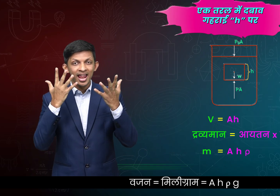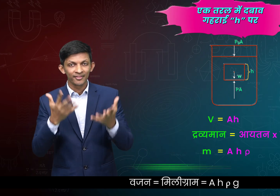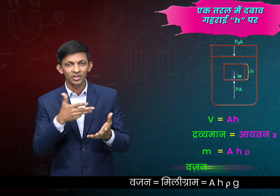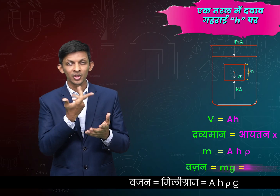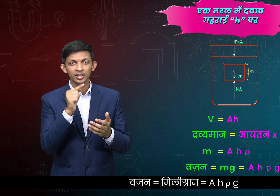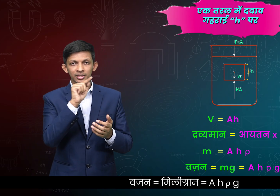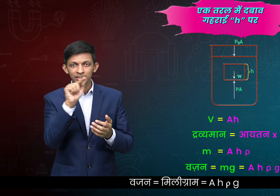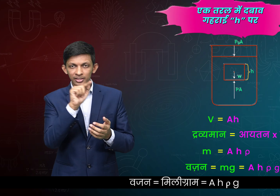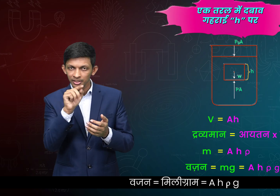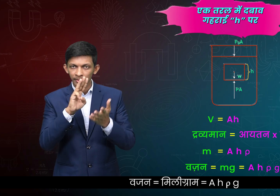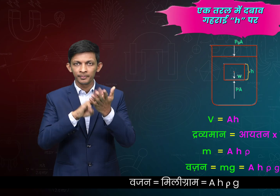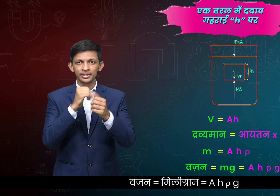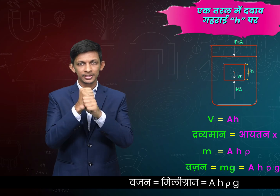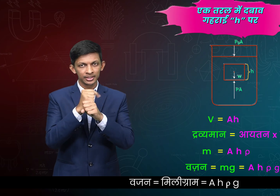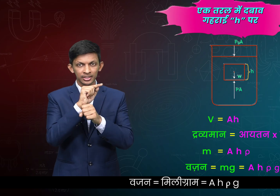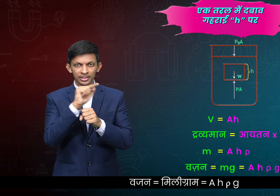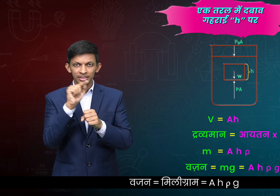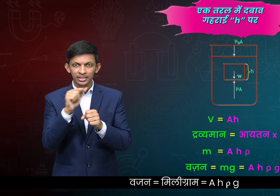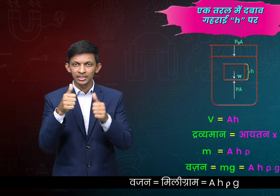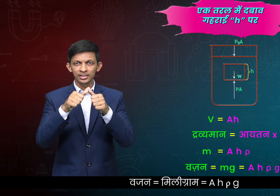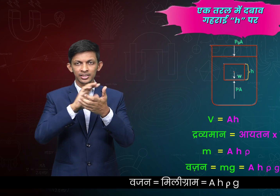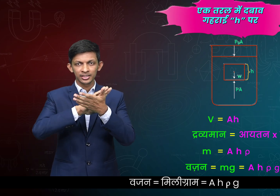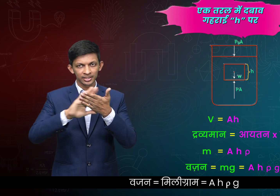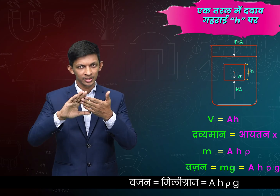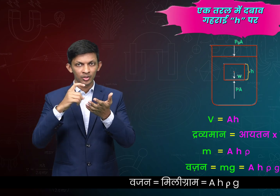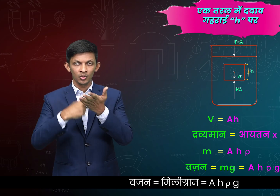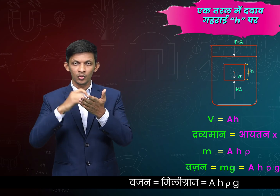वजन मिलीग्राम AH PG।